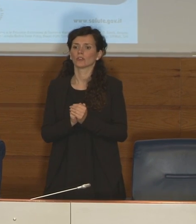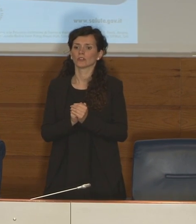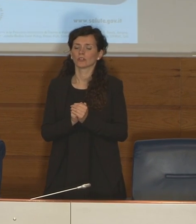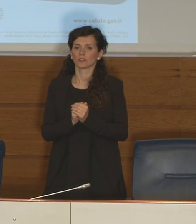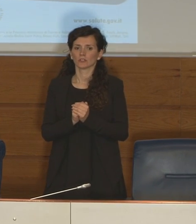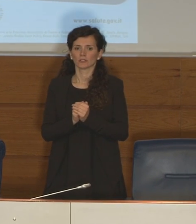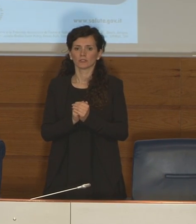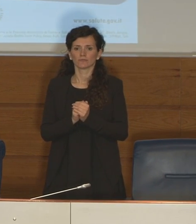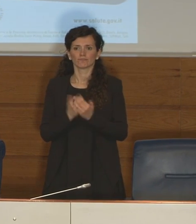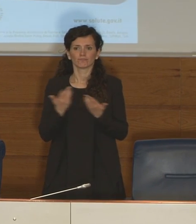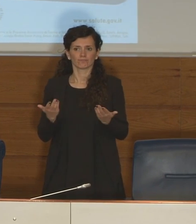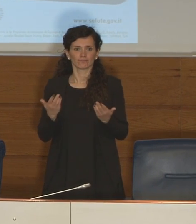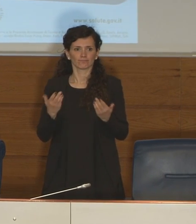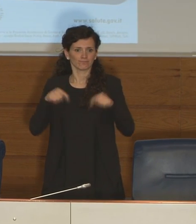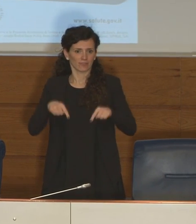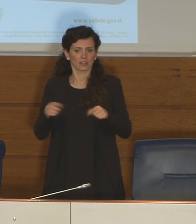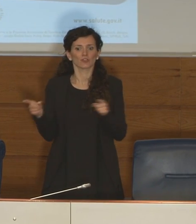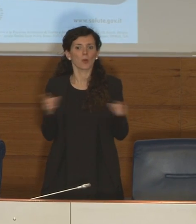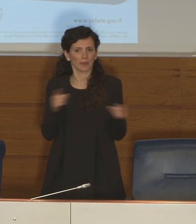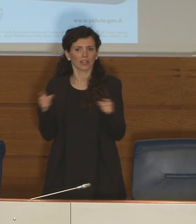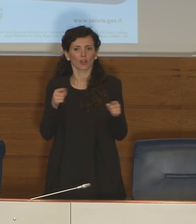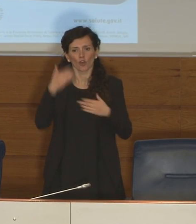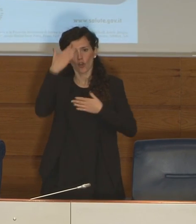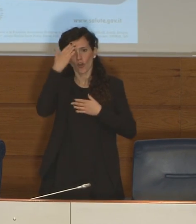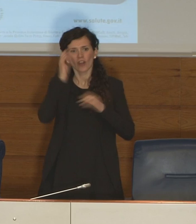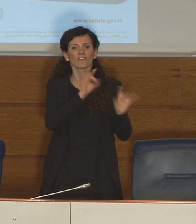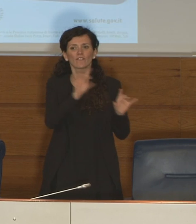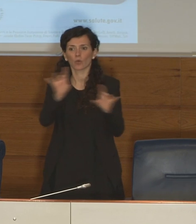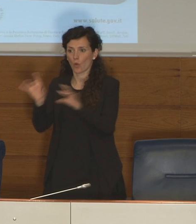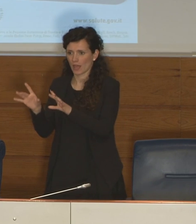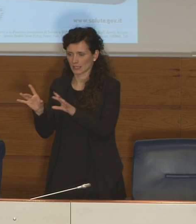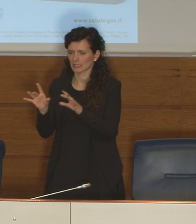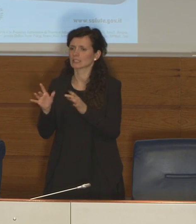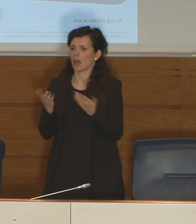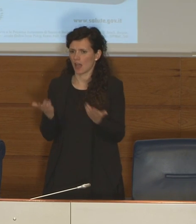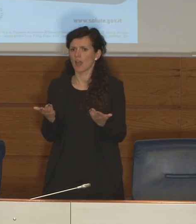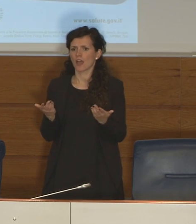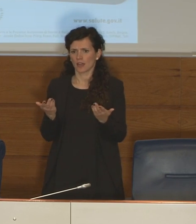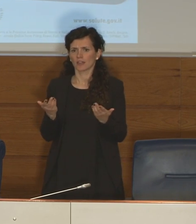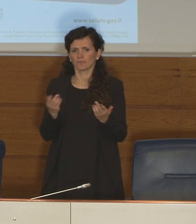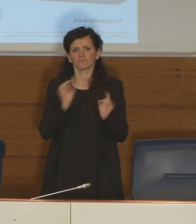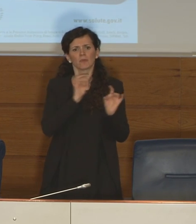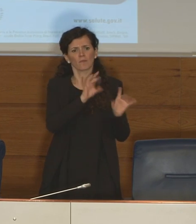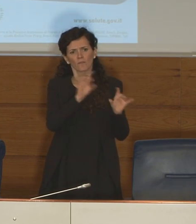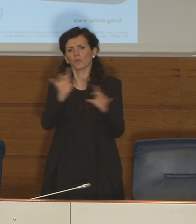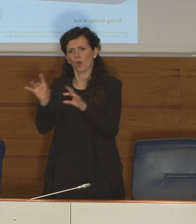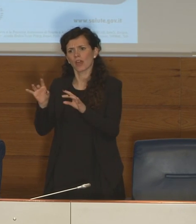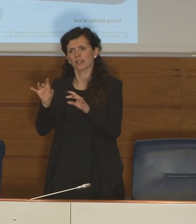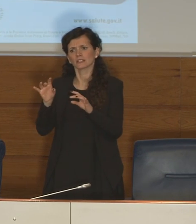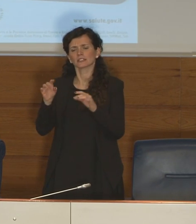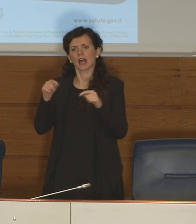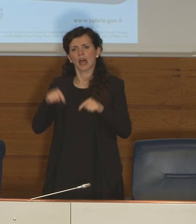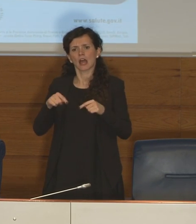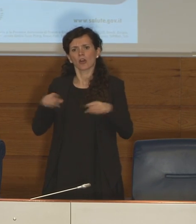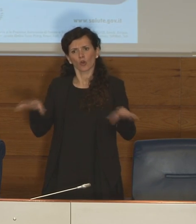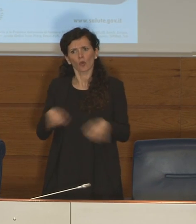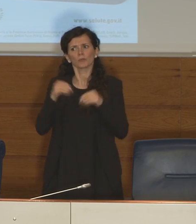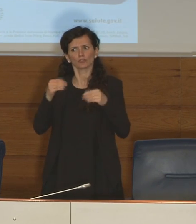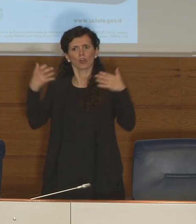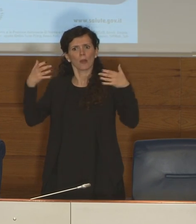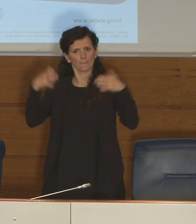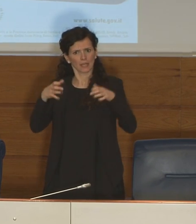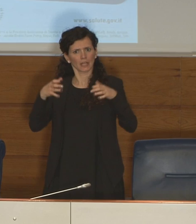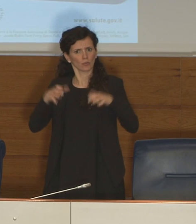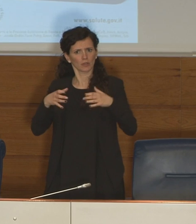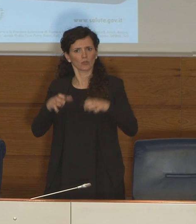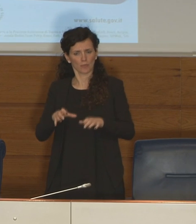siamo in stagione influenzale e quindi anche se la curva influenzare comincia fortunatamente a decrescere ma